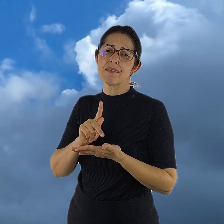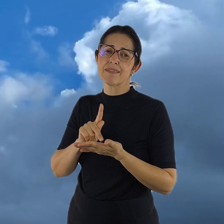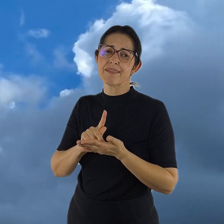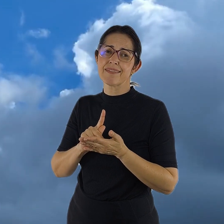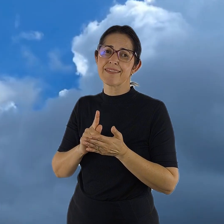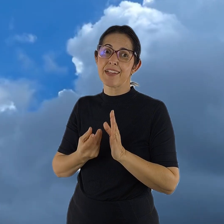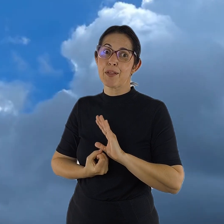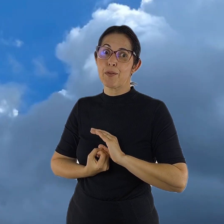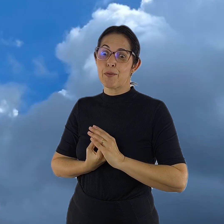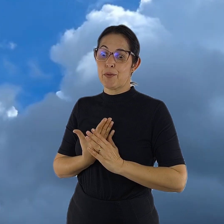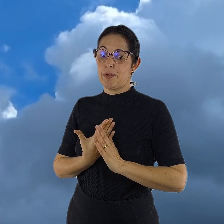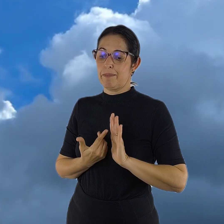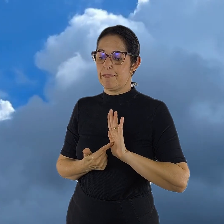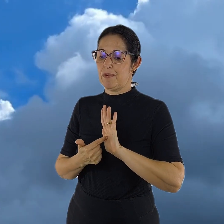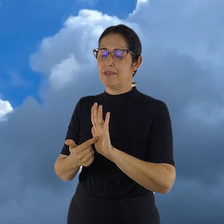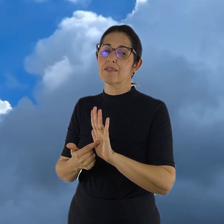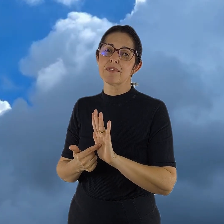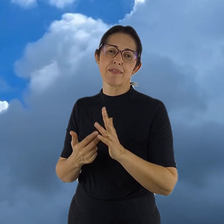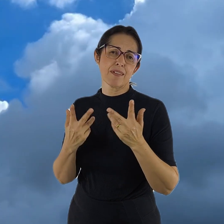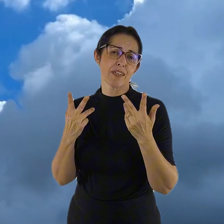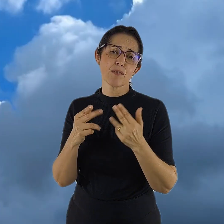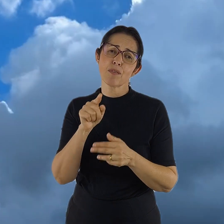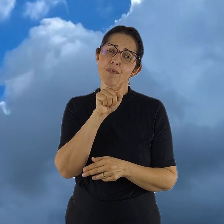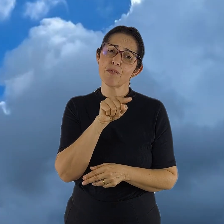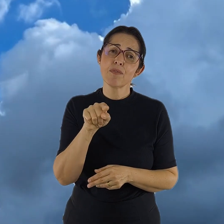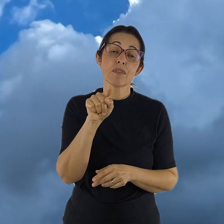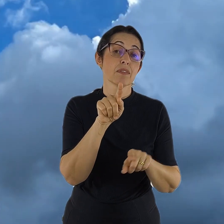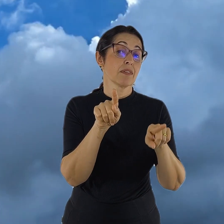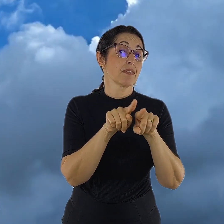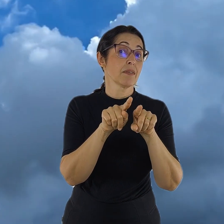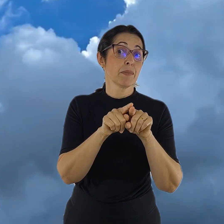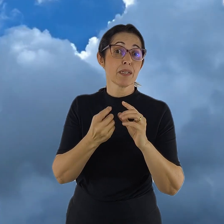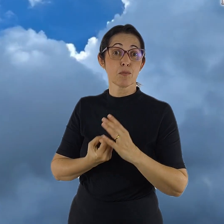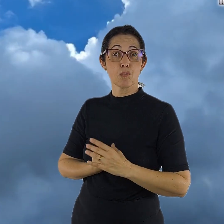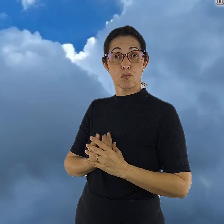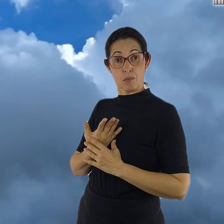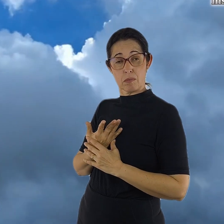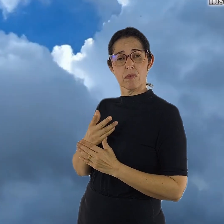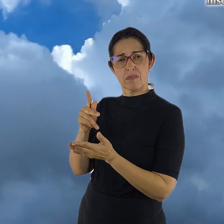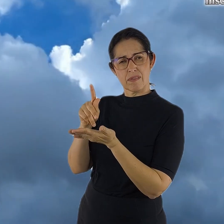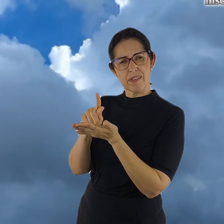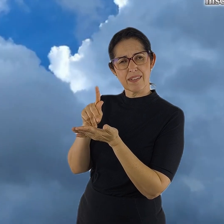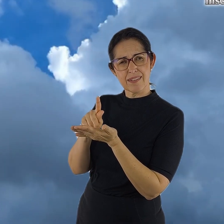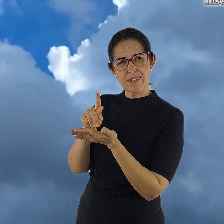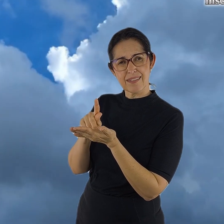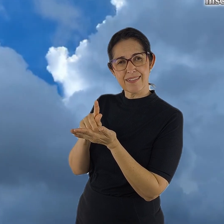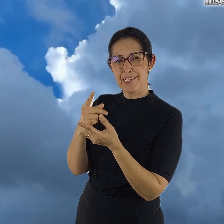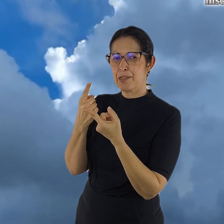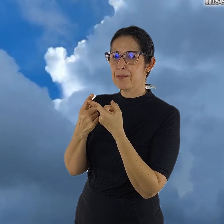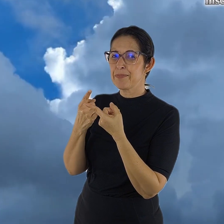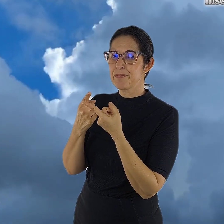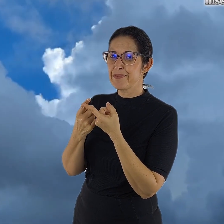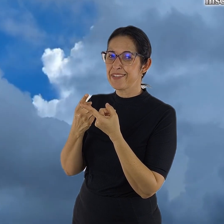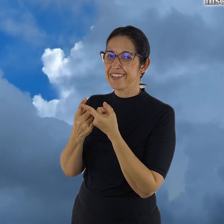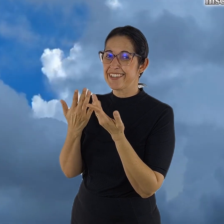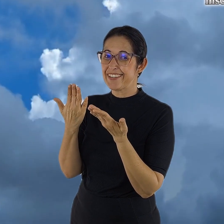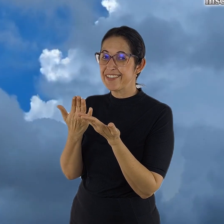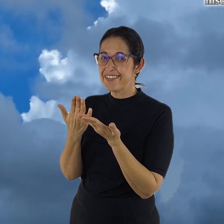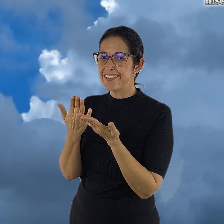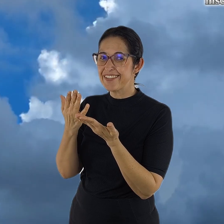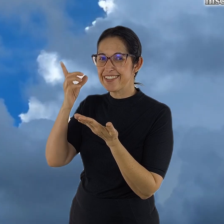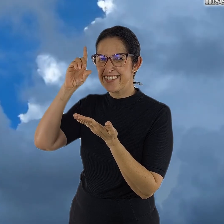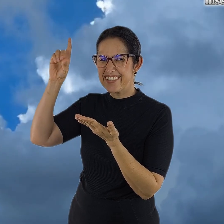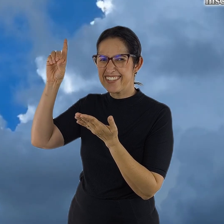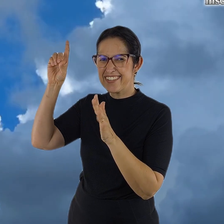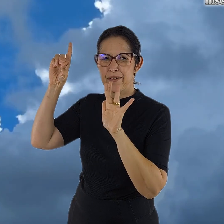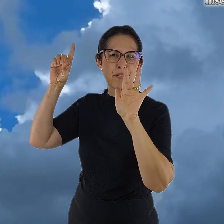Seja sincero com o Senhor hoje, porque a sua sinceridade vai se transformar em bênção